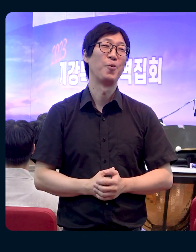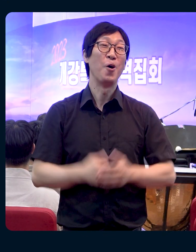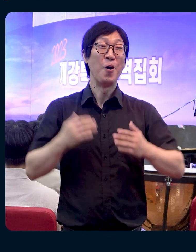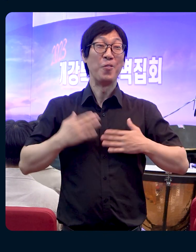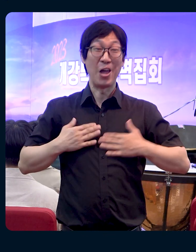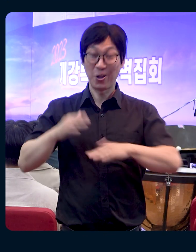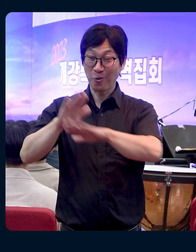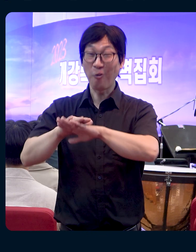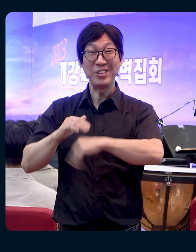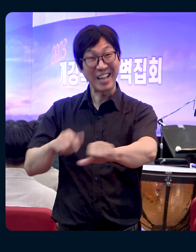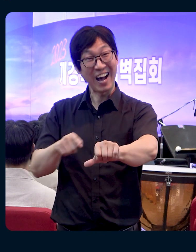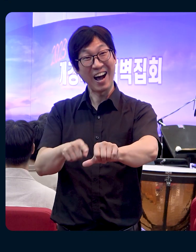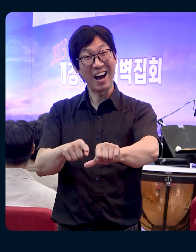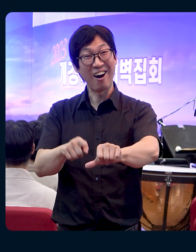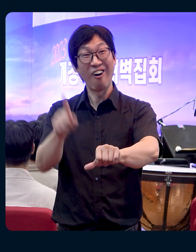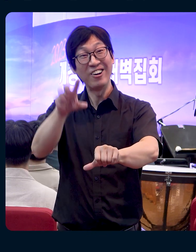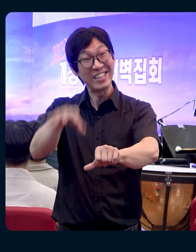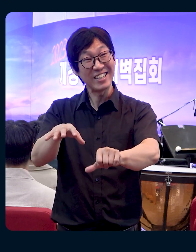현장이에요.